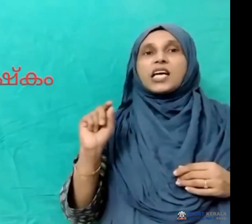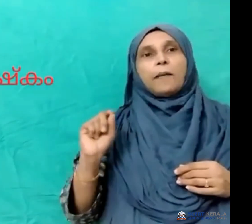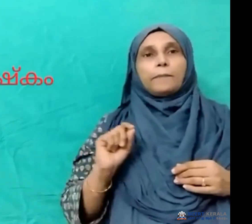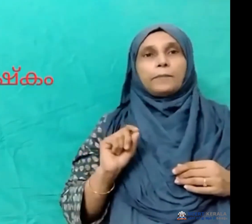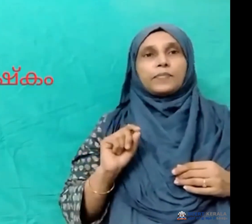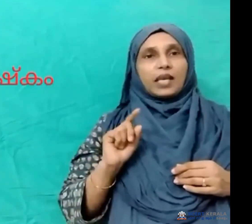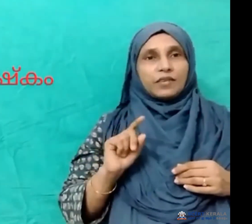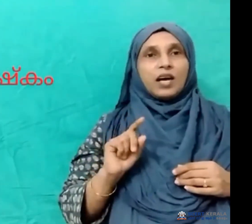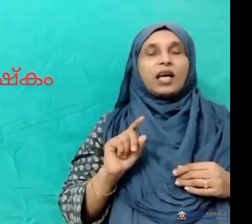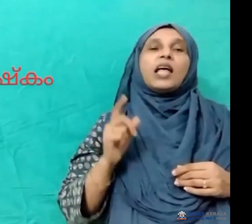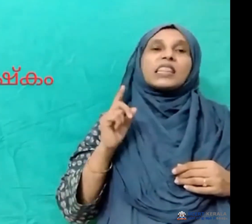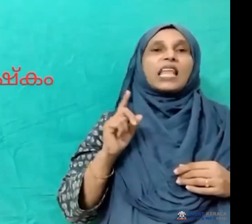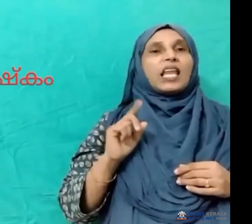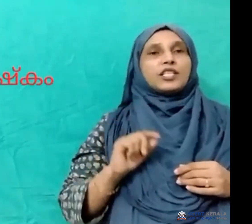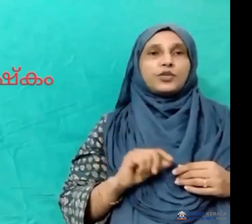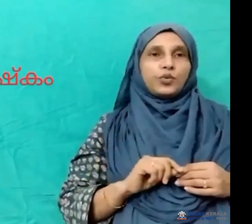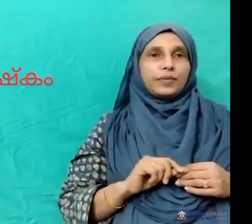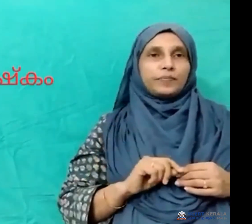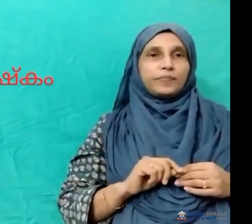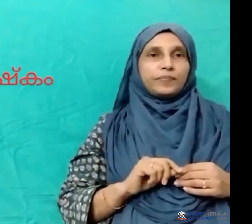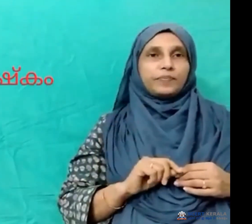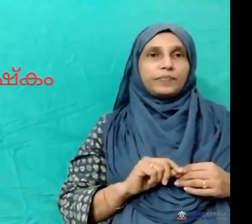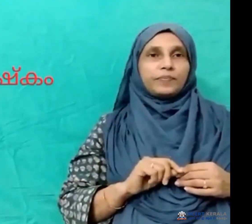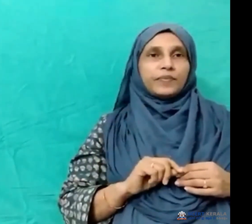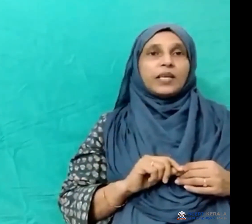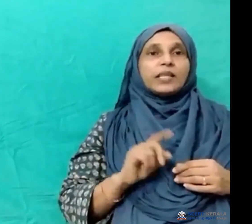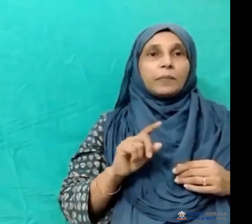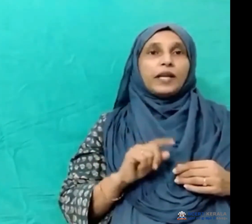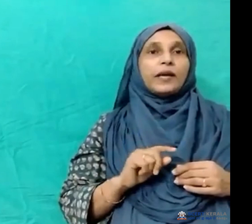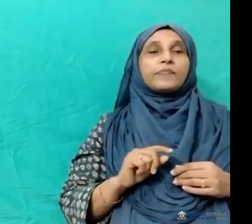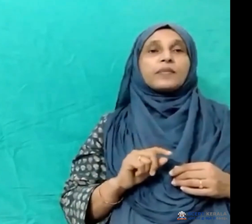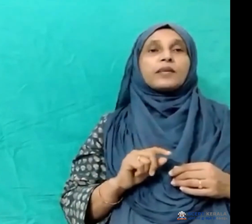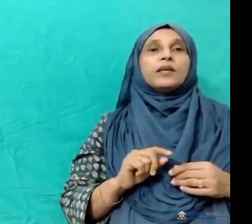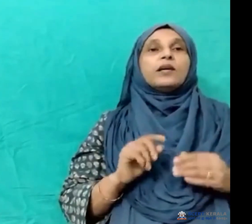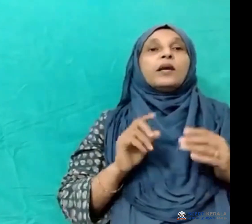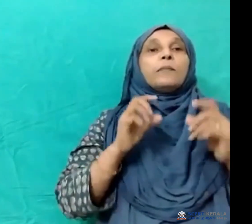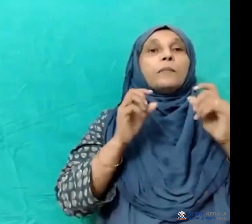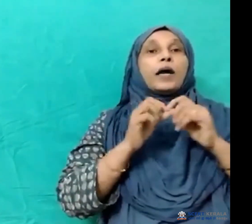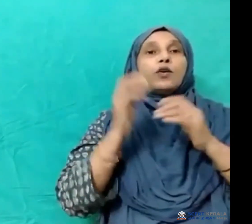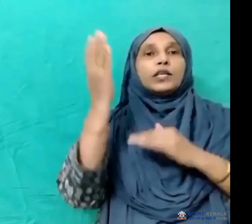മസ്തിഷ്കം അഥവാ തലച്ചോറ്. നമ്മുടെ ബയോളജി